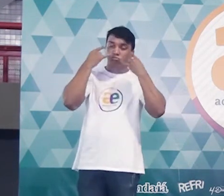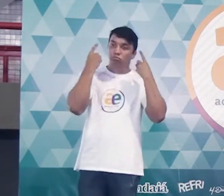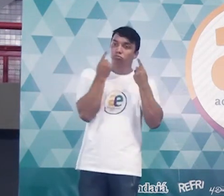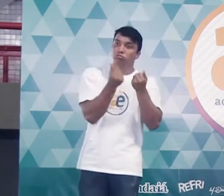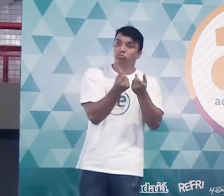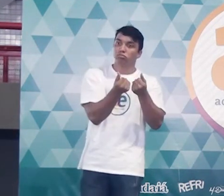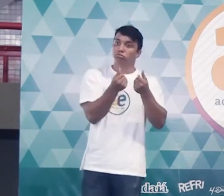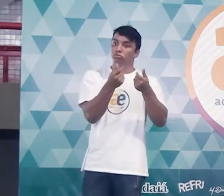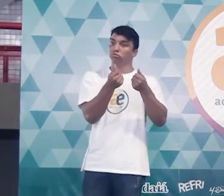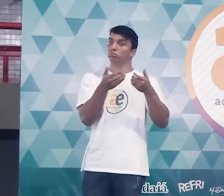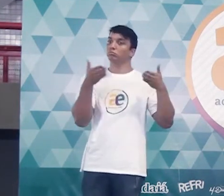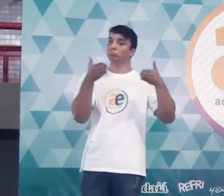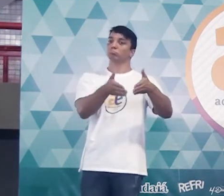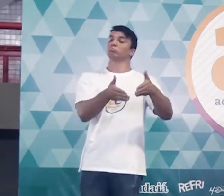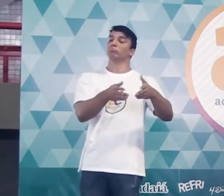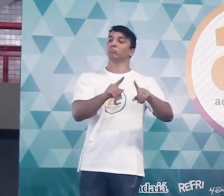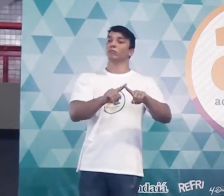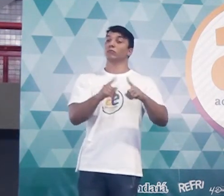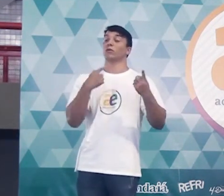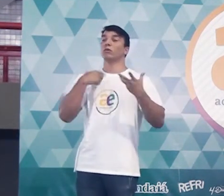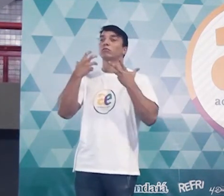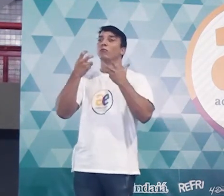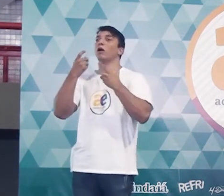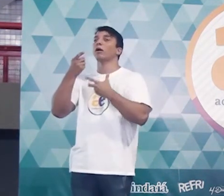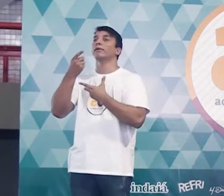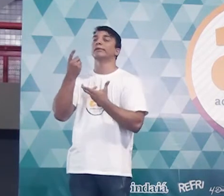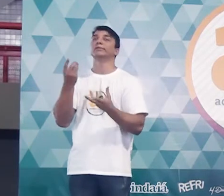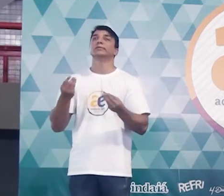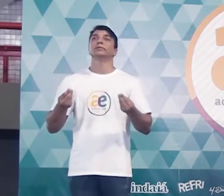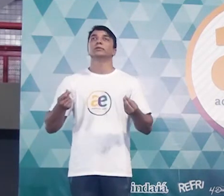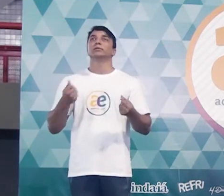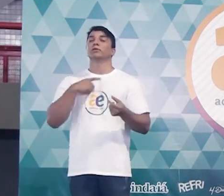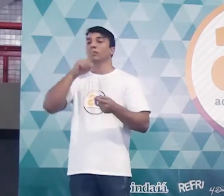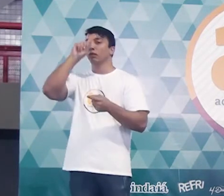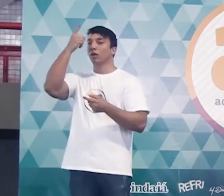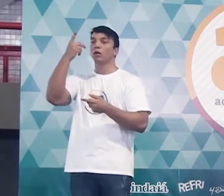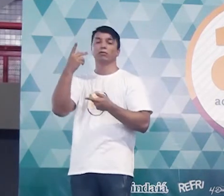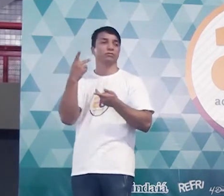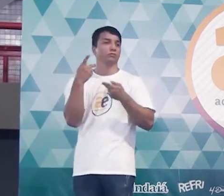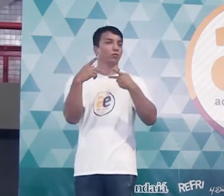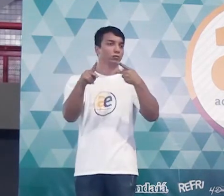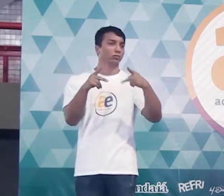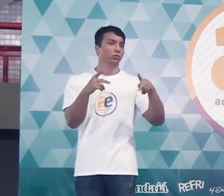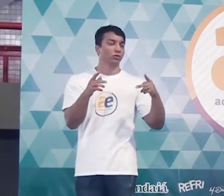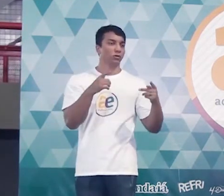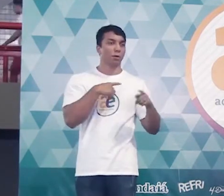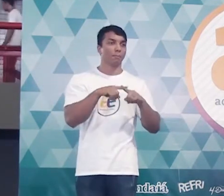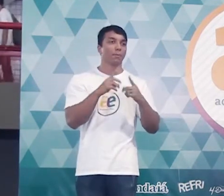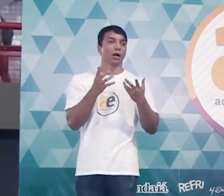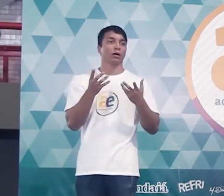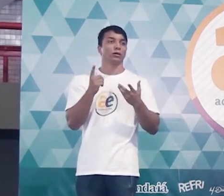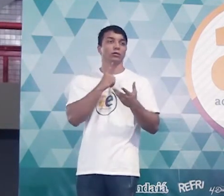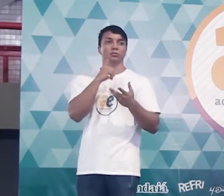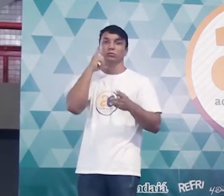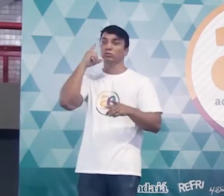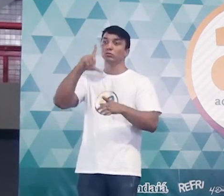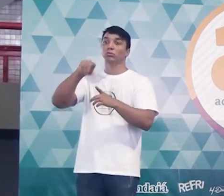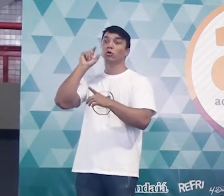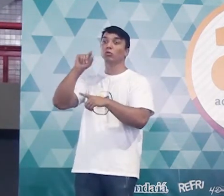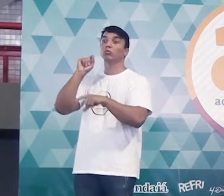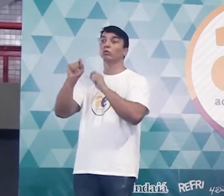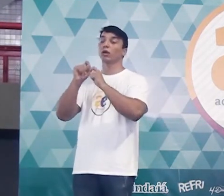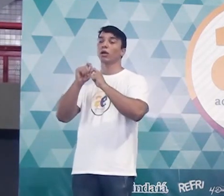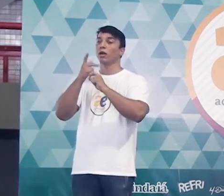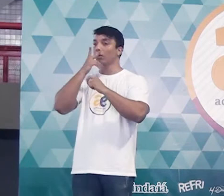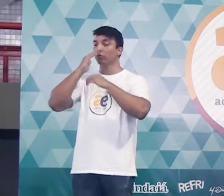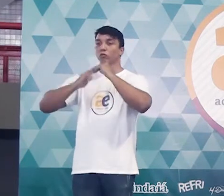dinheiro. Eu espero que não seja a ideia de vocês, mas vocês escolham a profissão não